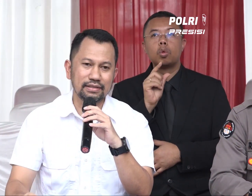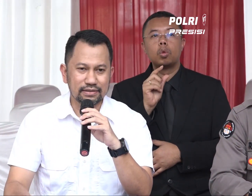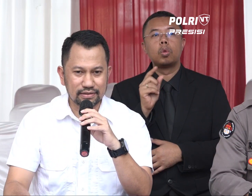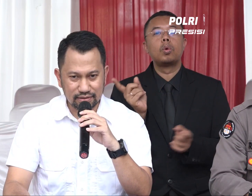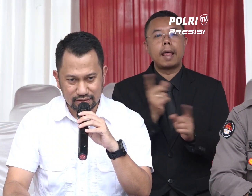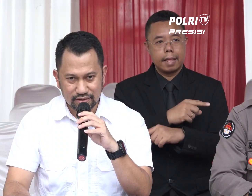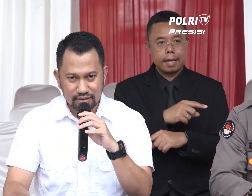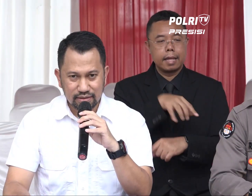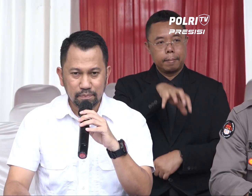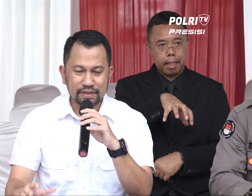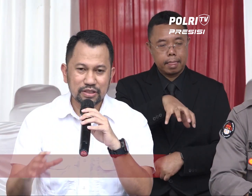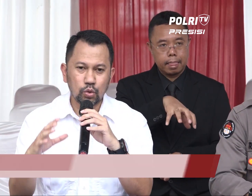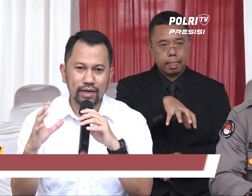pengganti.